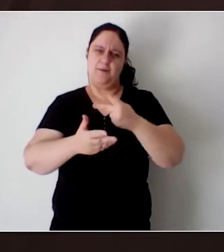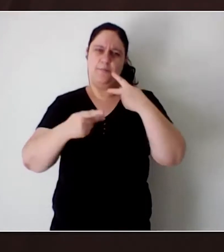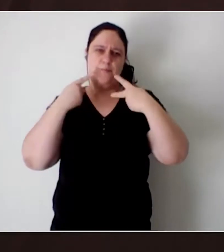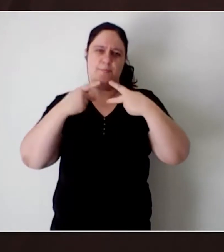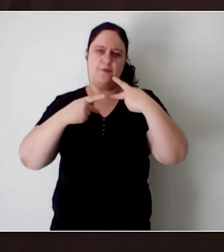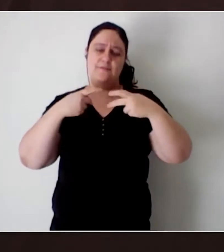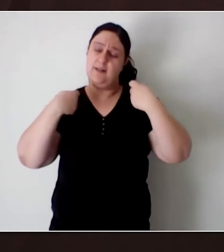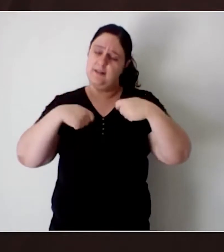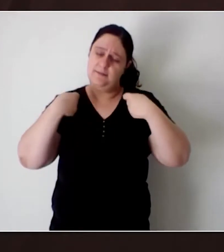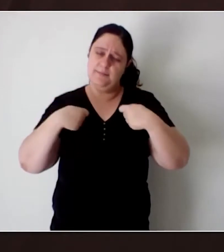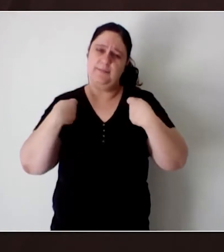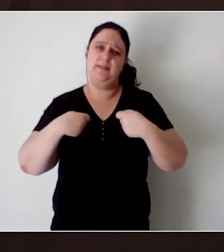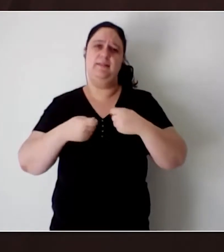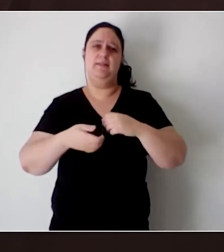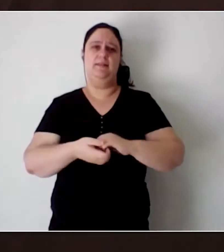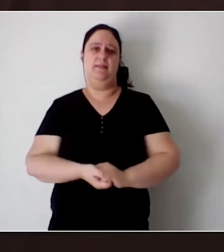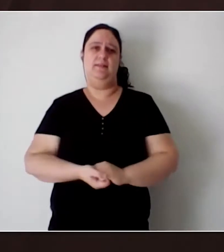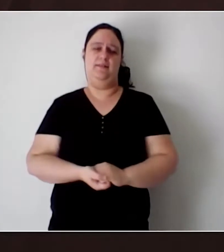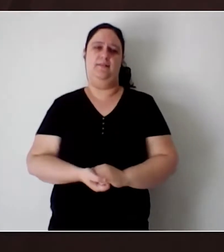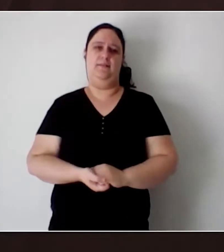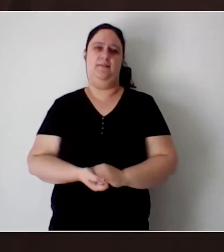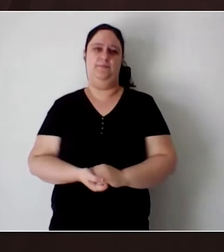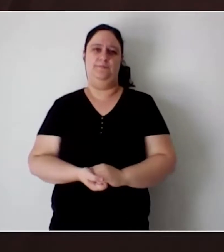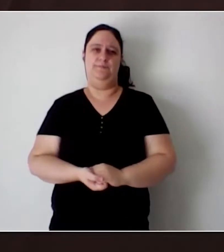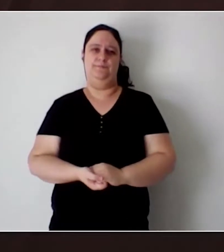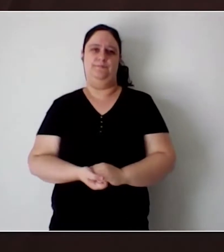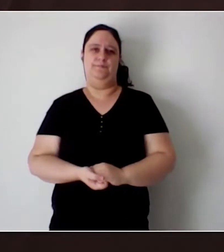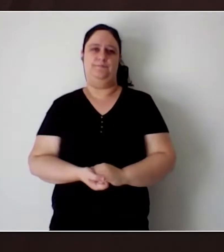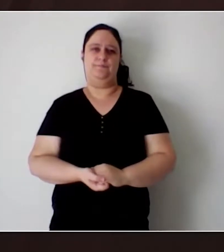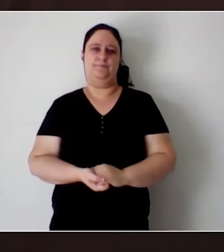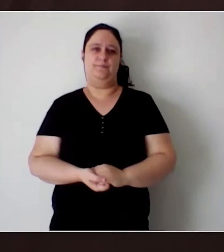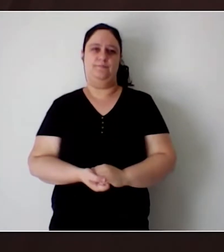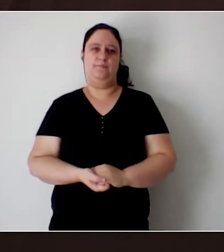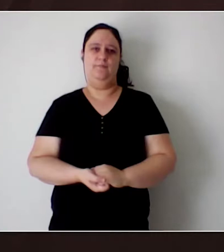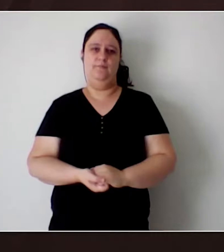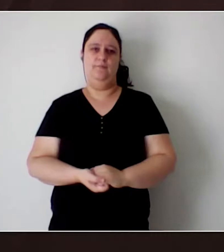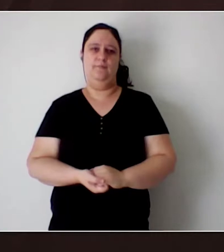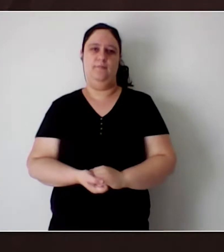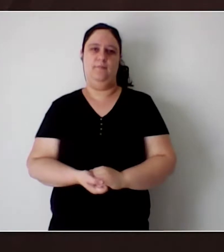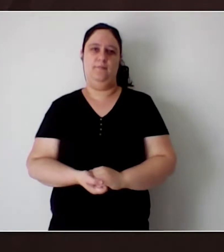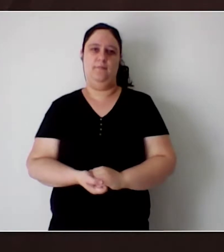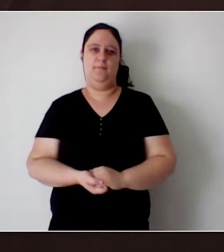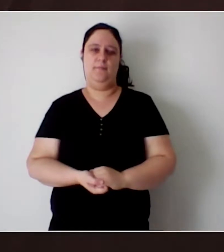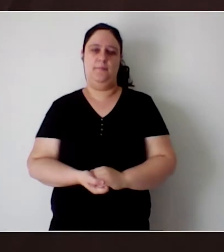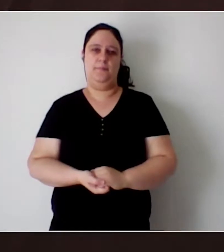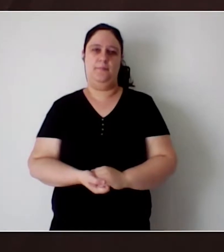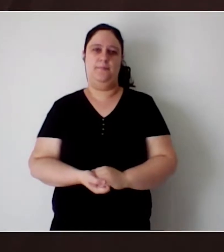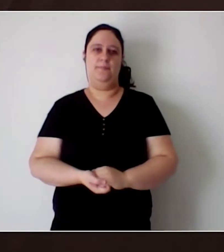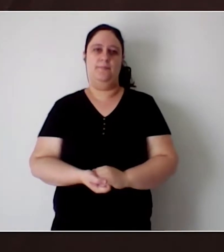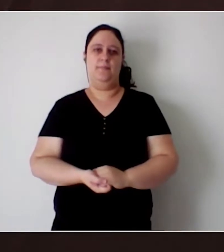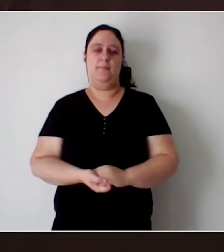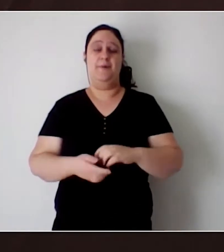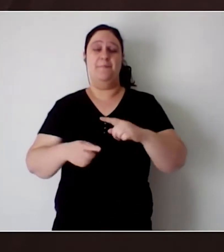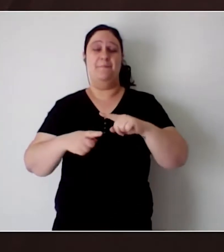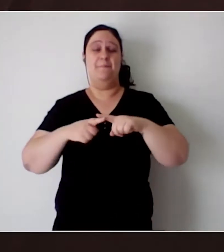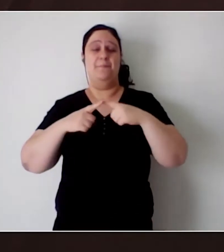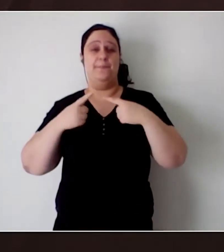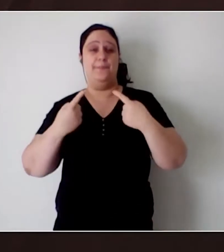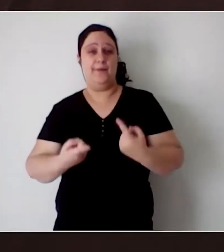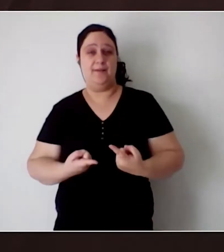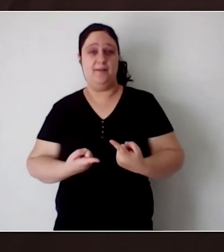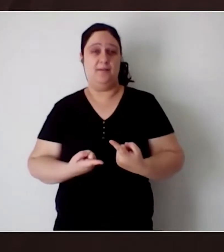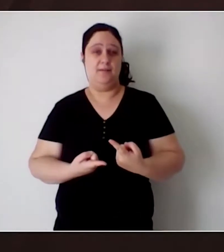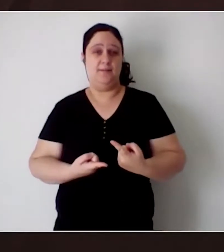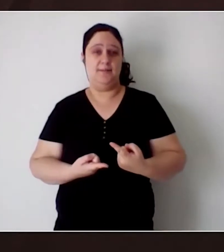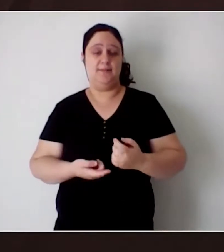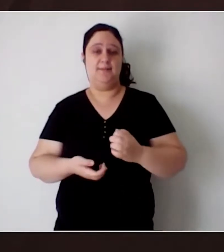fonte certa da palavra. Essa única fonte da palavra. Mas, infelizmente, quando Deus